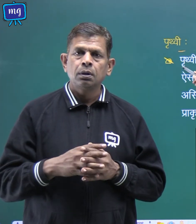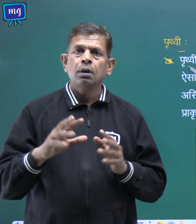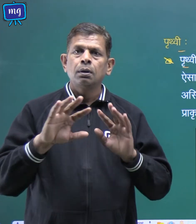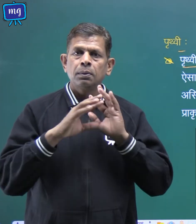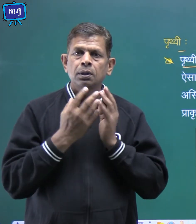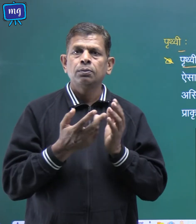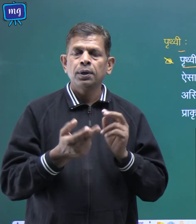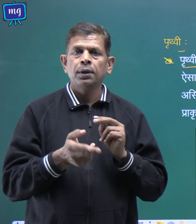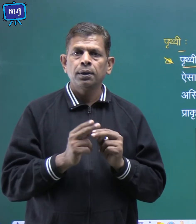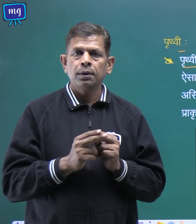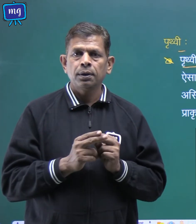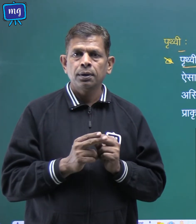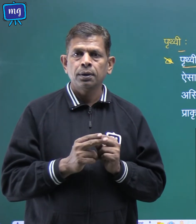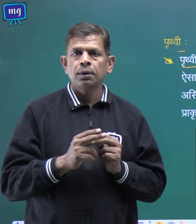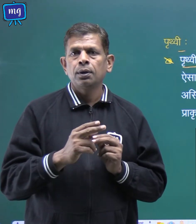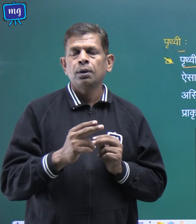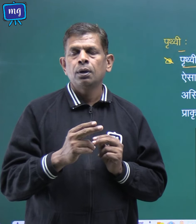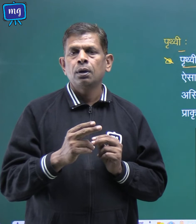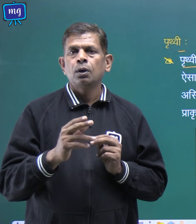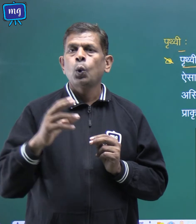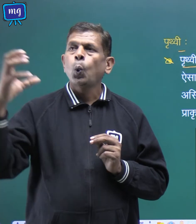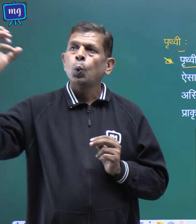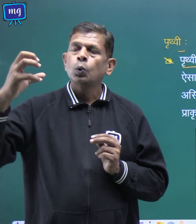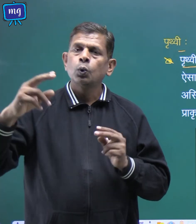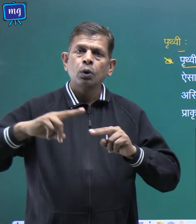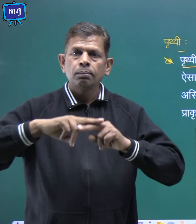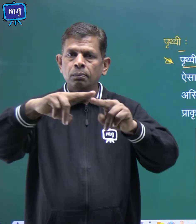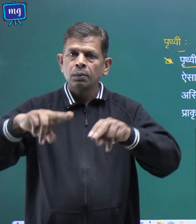पृथ्वी ही सौर परिवार का